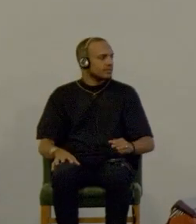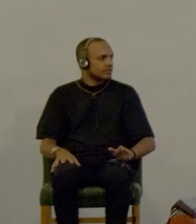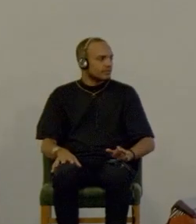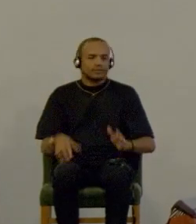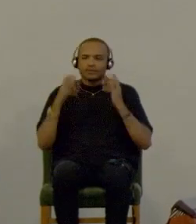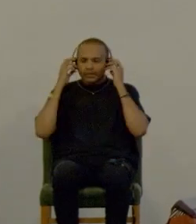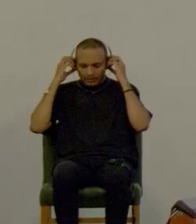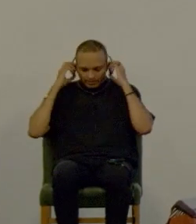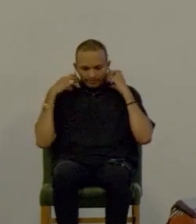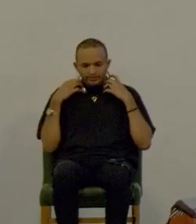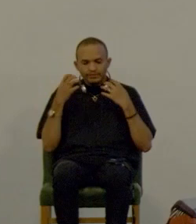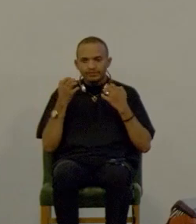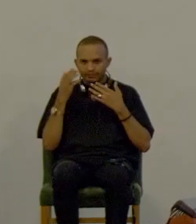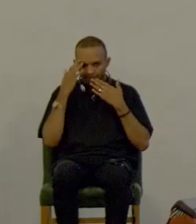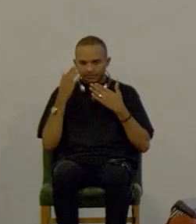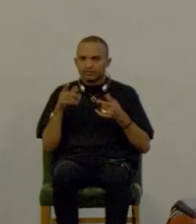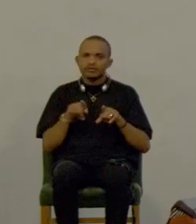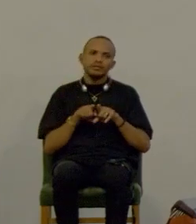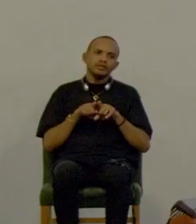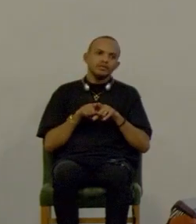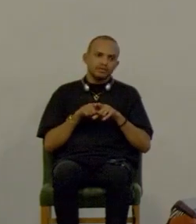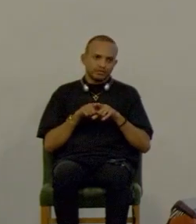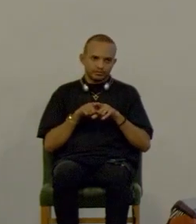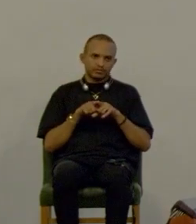Eu só queria agradecer, muito obrigado uma vez mais, prazer